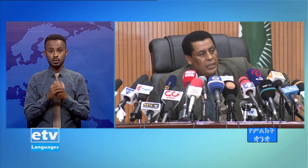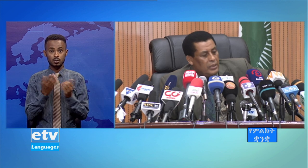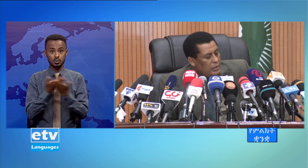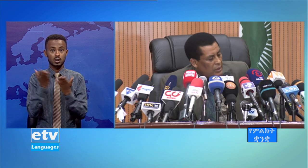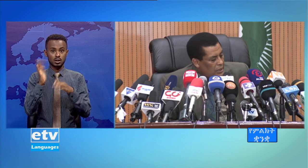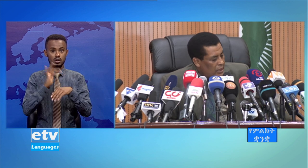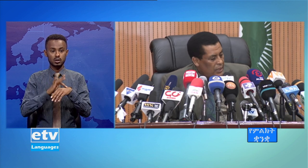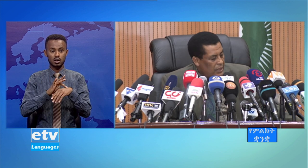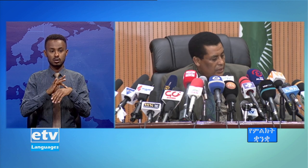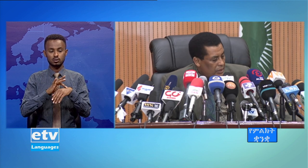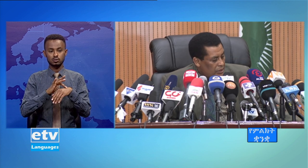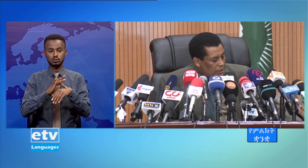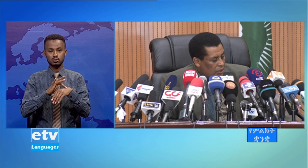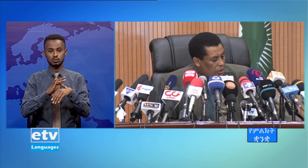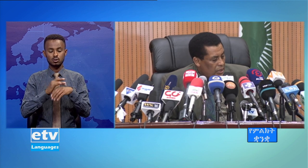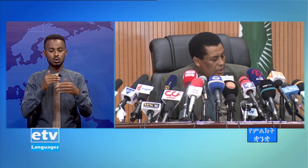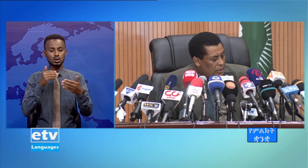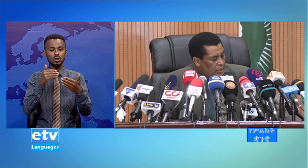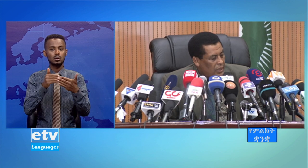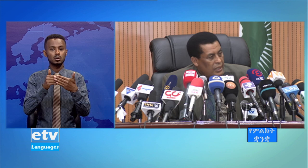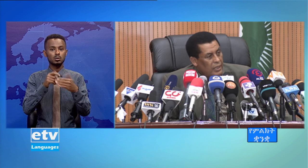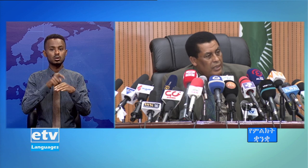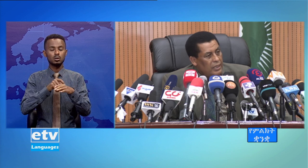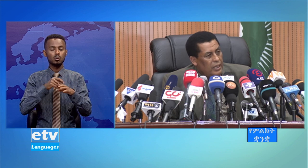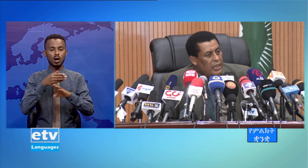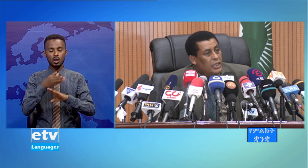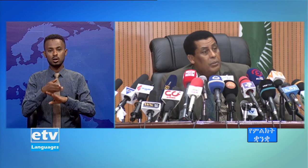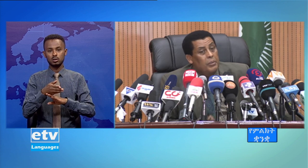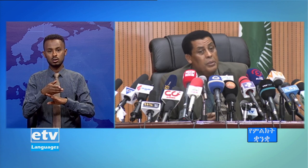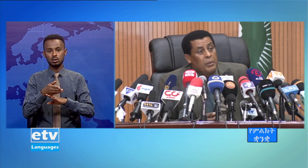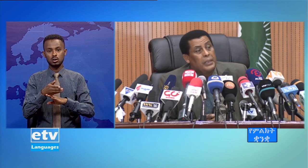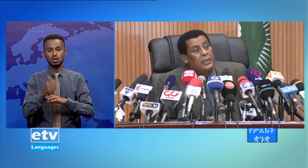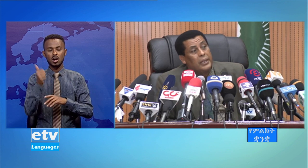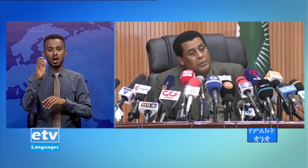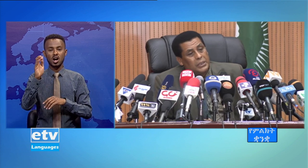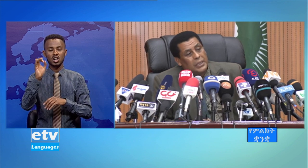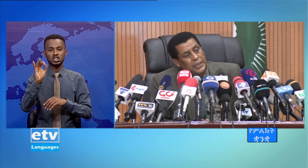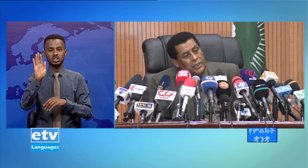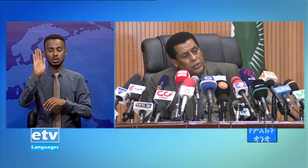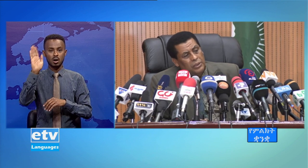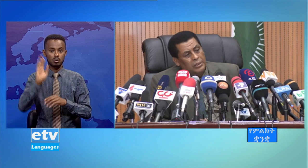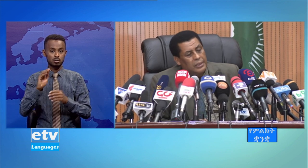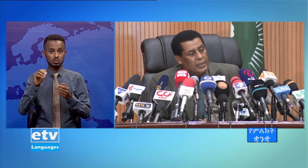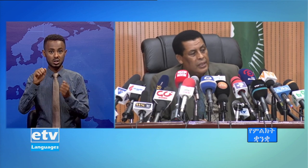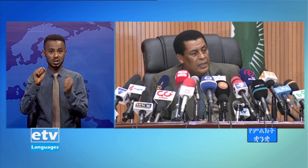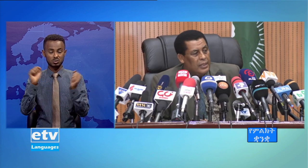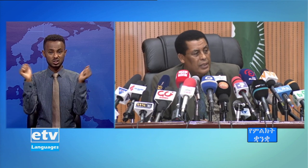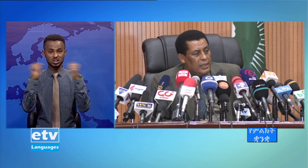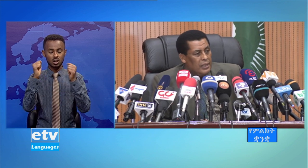በነገራችን ላይ ቅርብ ጊዜ ወዲህ አልሸባብን በመታገል ብቻ ሳይሆን